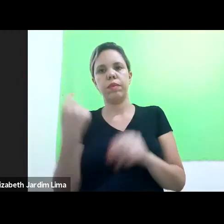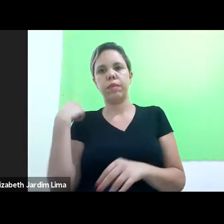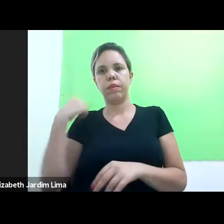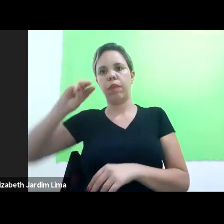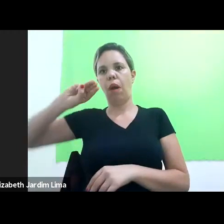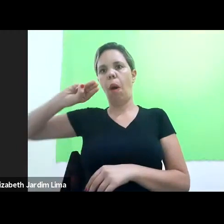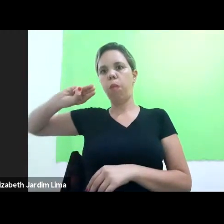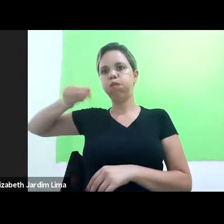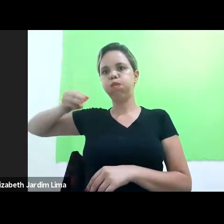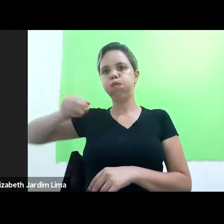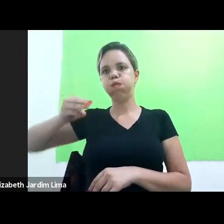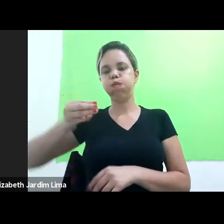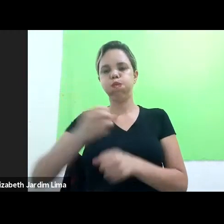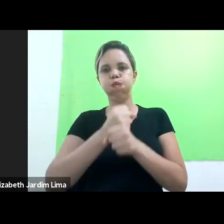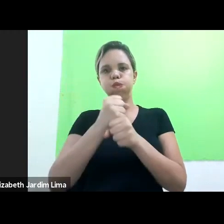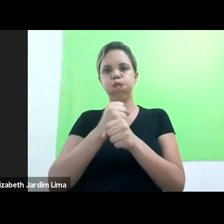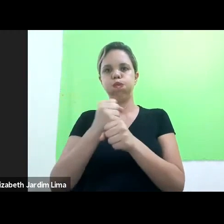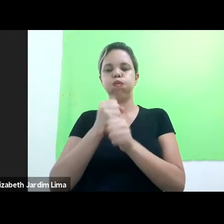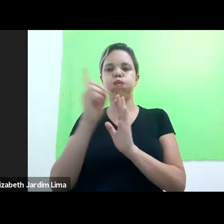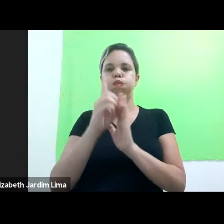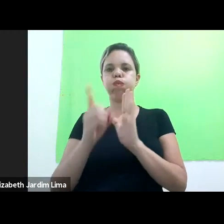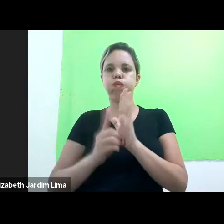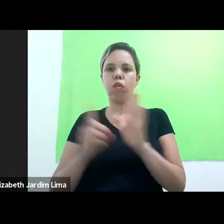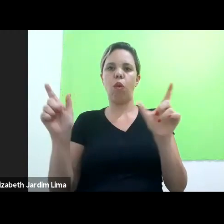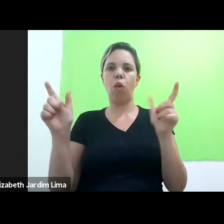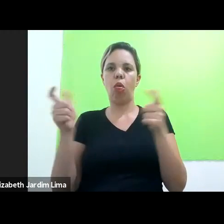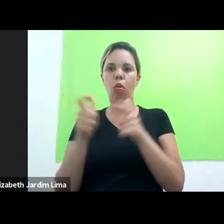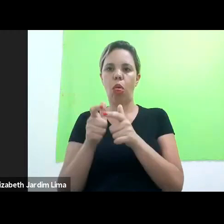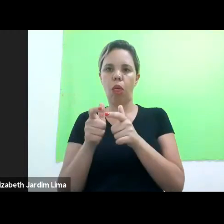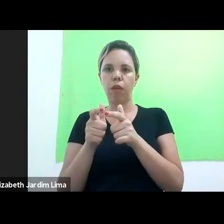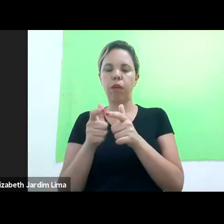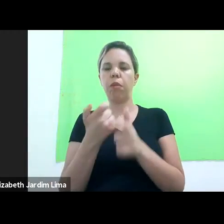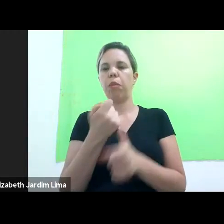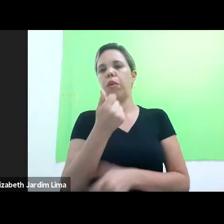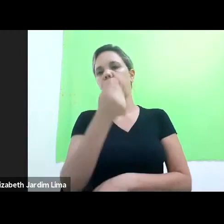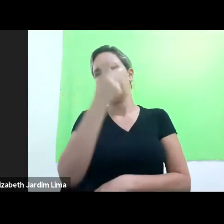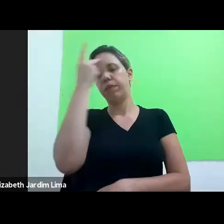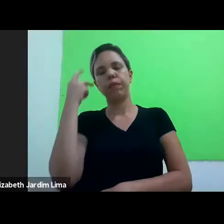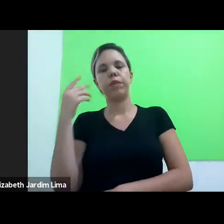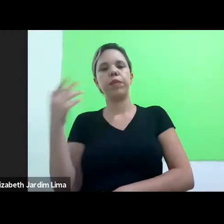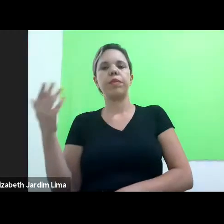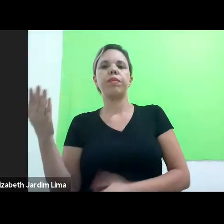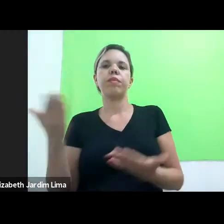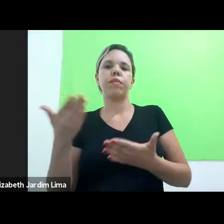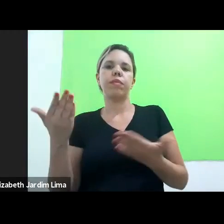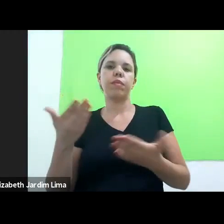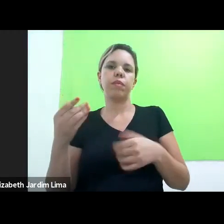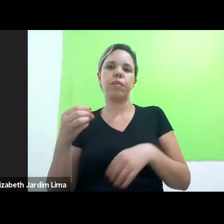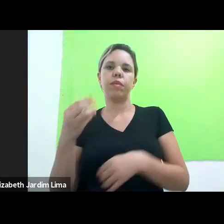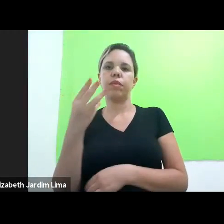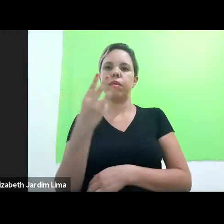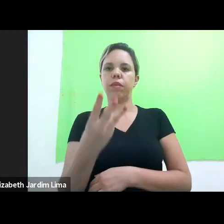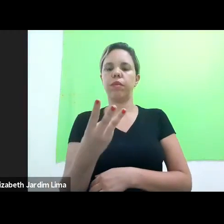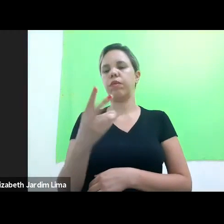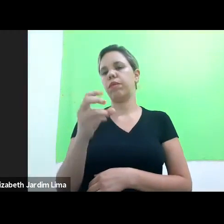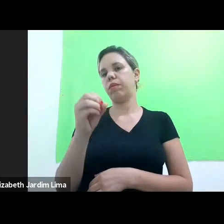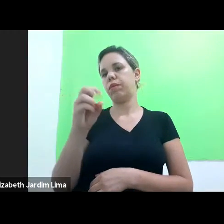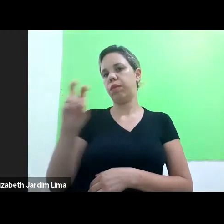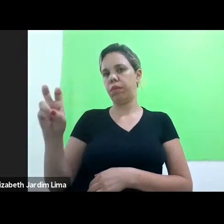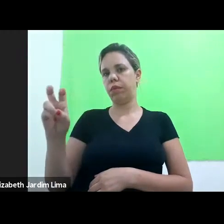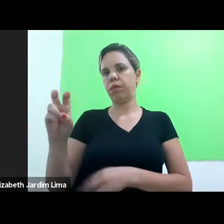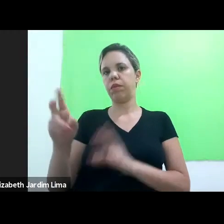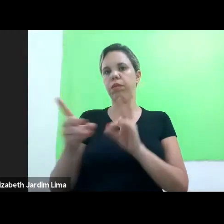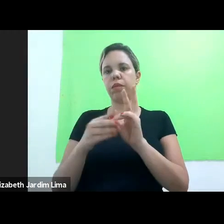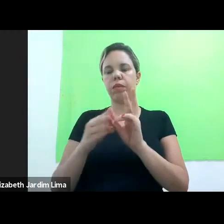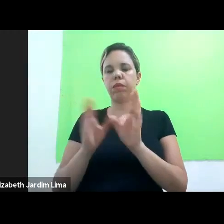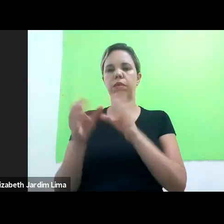milhares. Ao longo dos séculos, fomos reduzidos a poucos. E hoje nós temos 305 povos indígenas no Brasil,